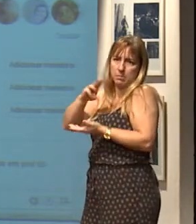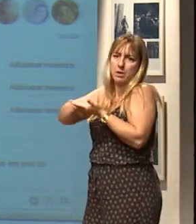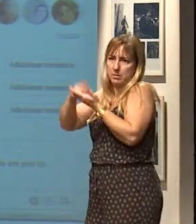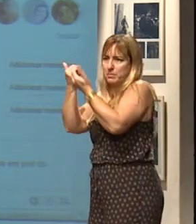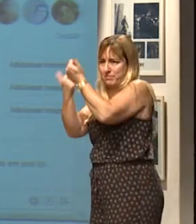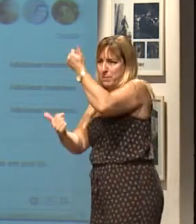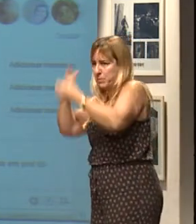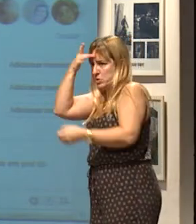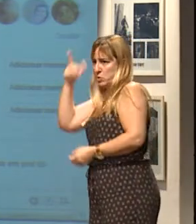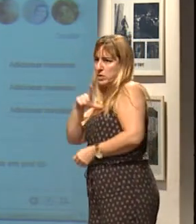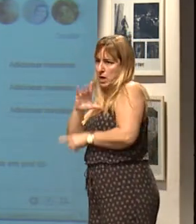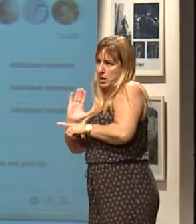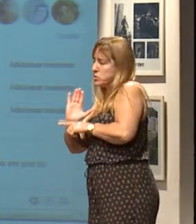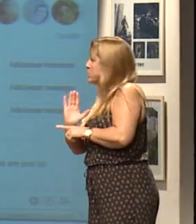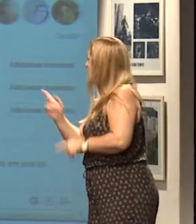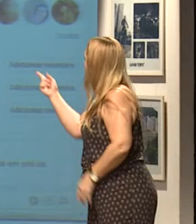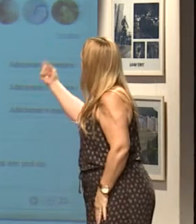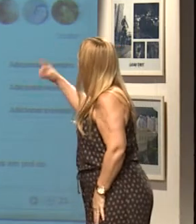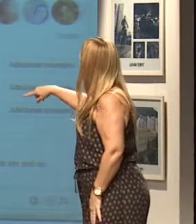algum tipo de orientação.